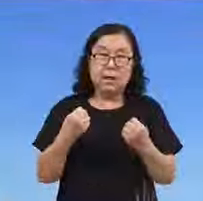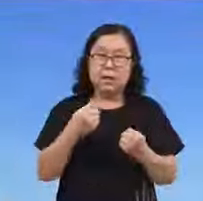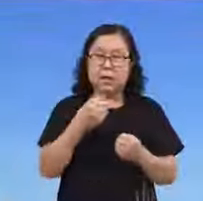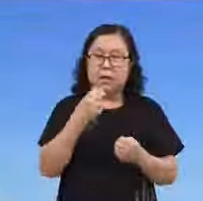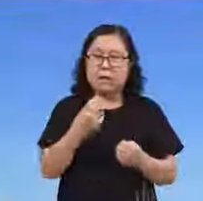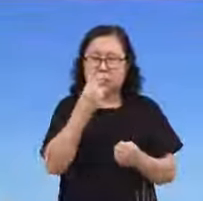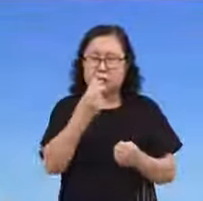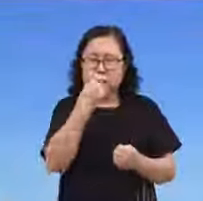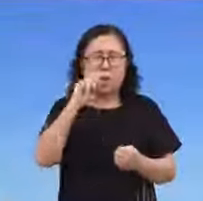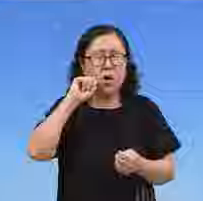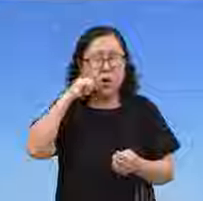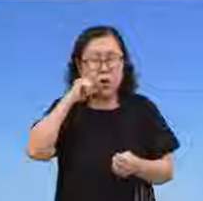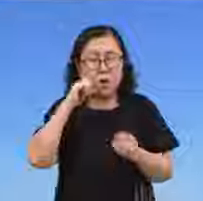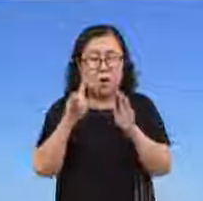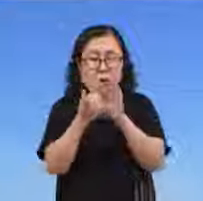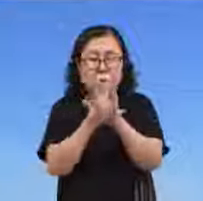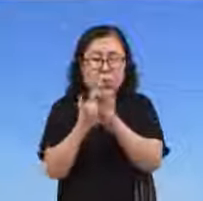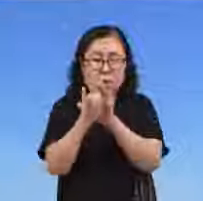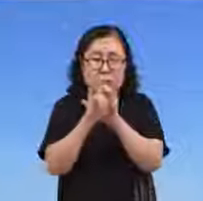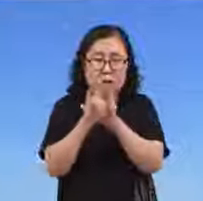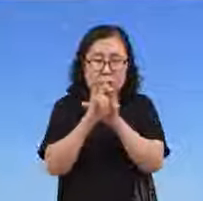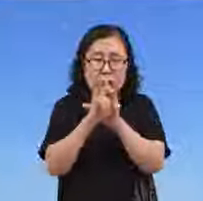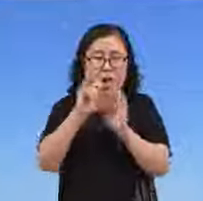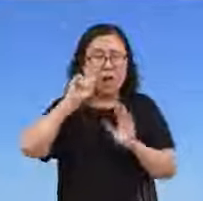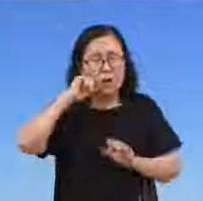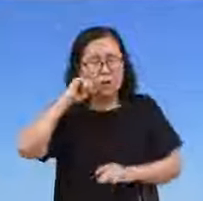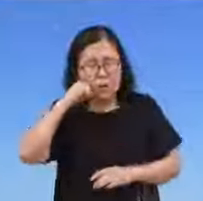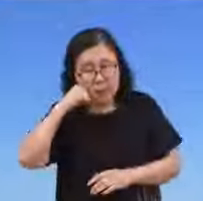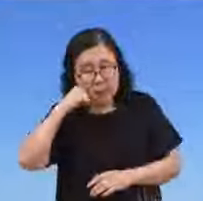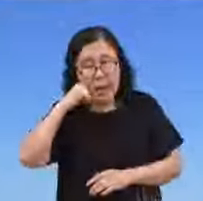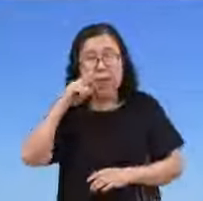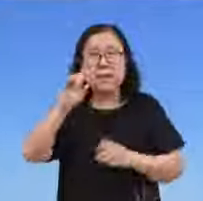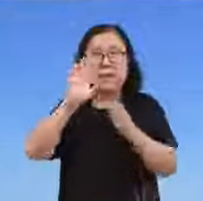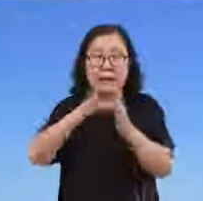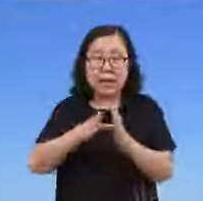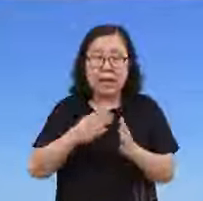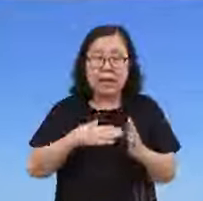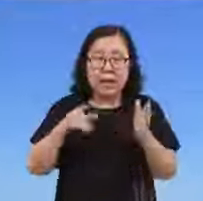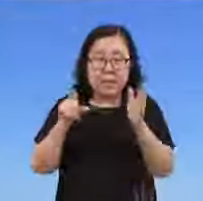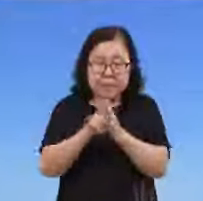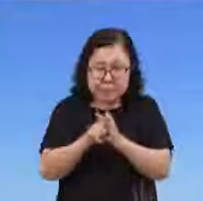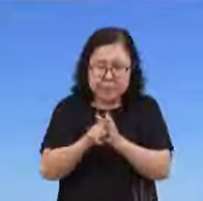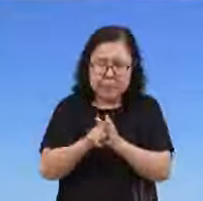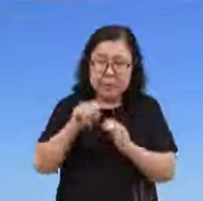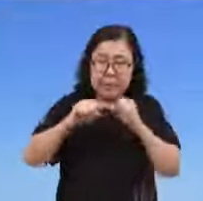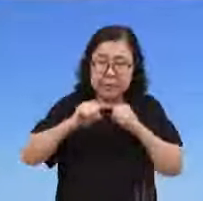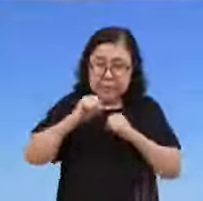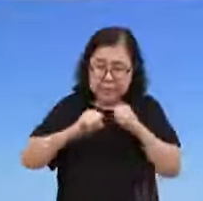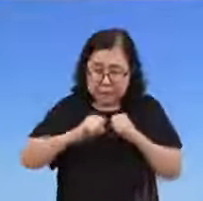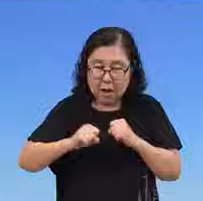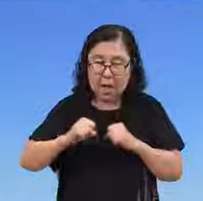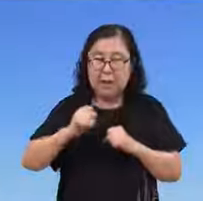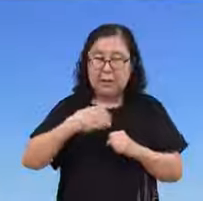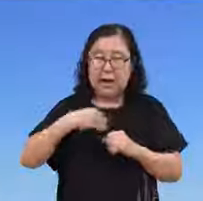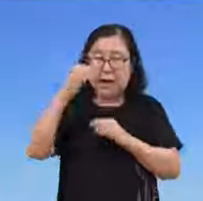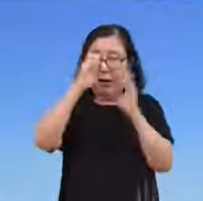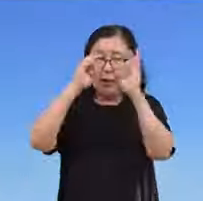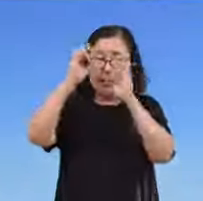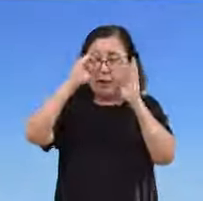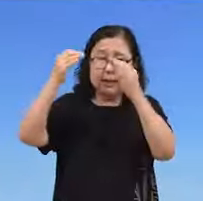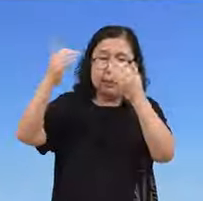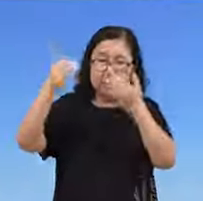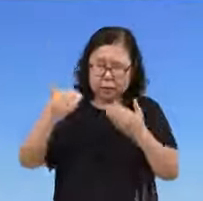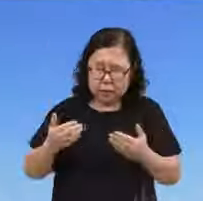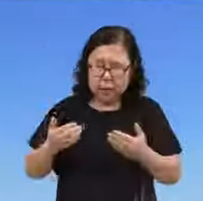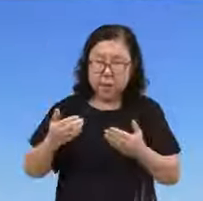코로나19 상황입니다. 내 믿음이 작동되어 찾아주신 그 주님을 볼 수